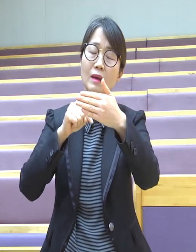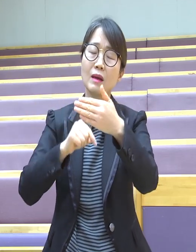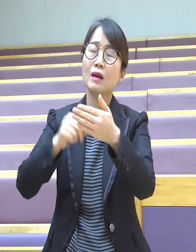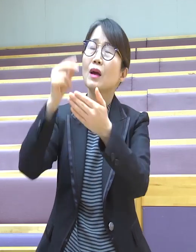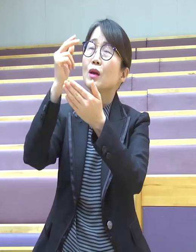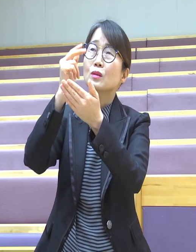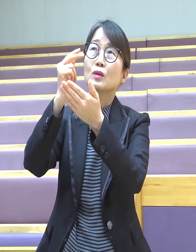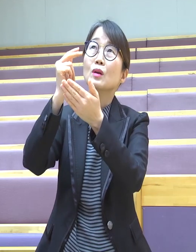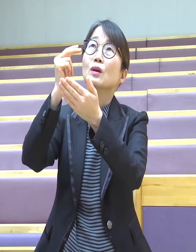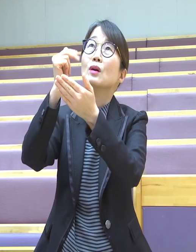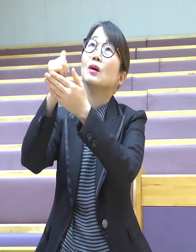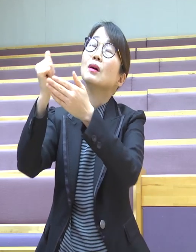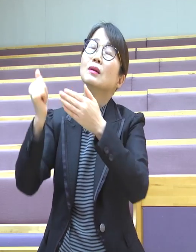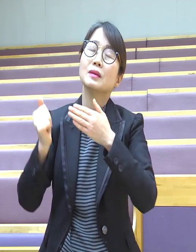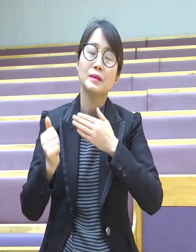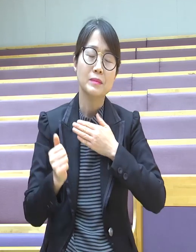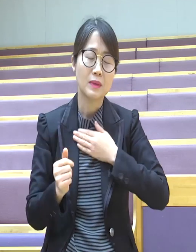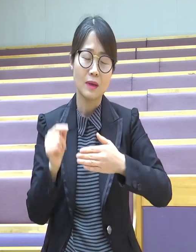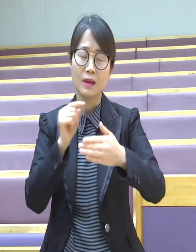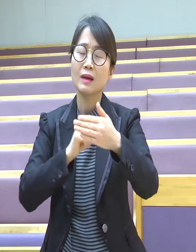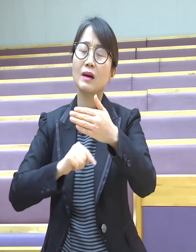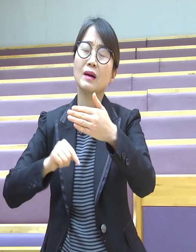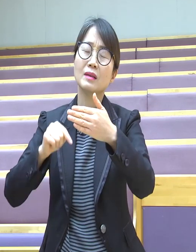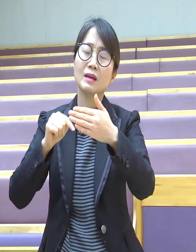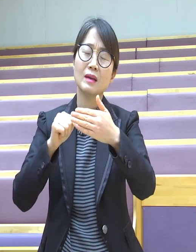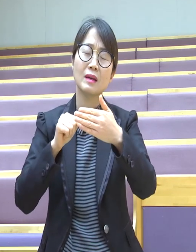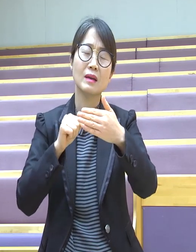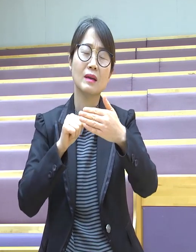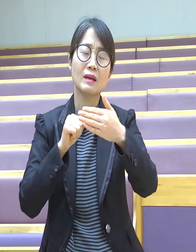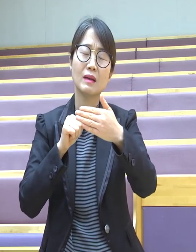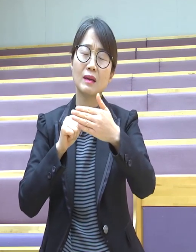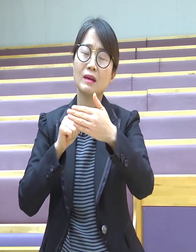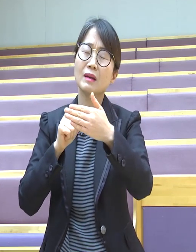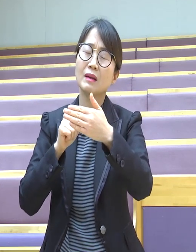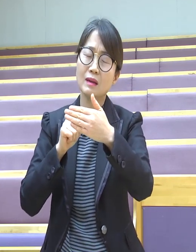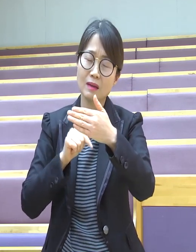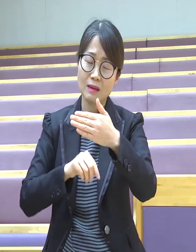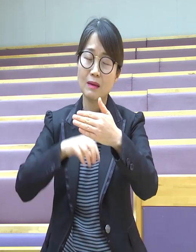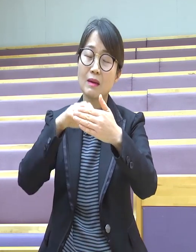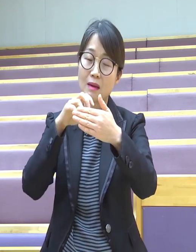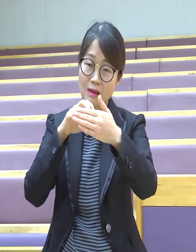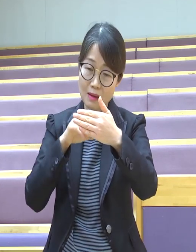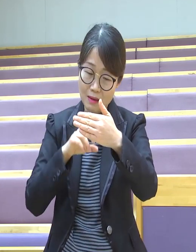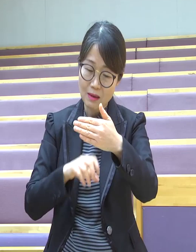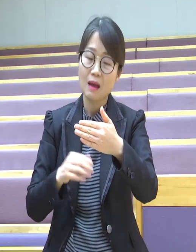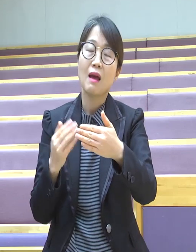주님 내 안에, 주님 내